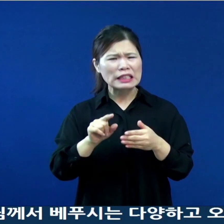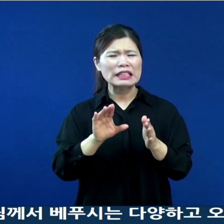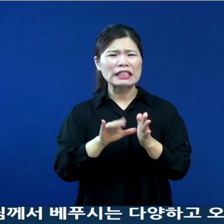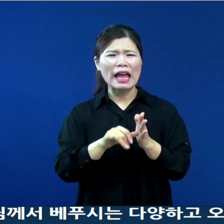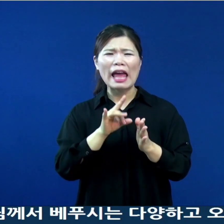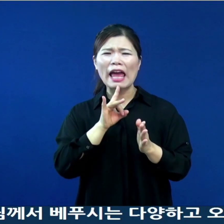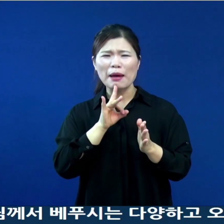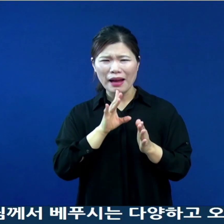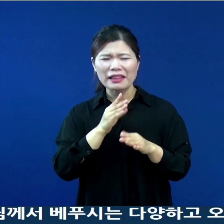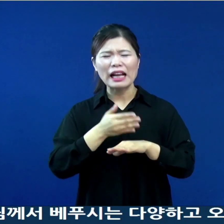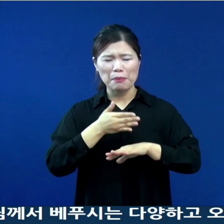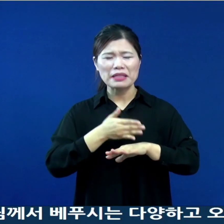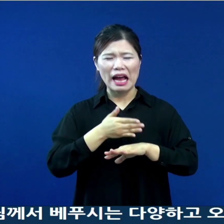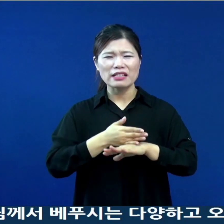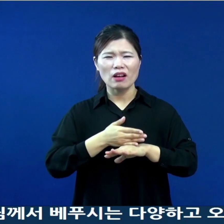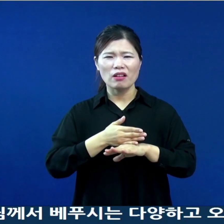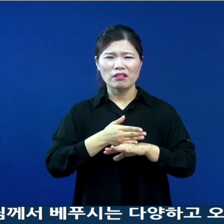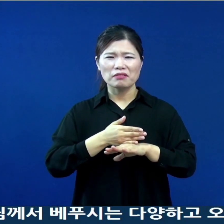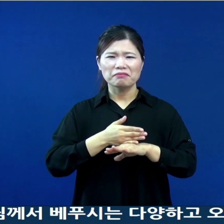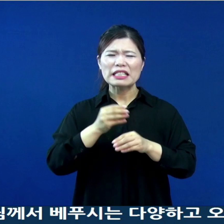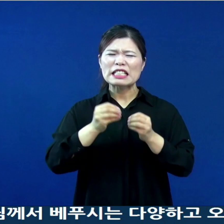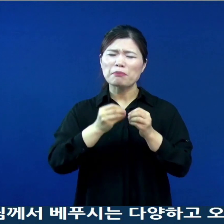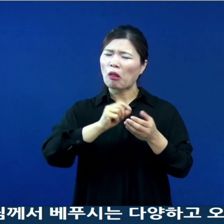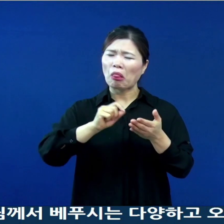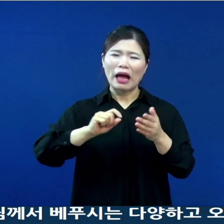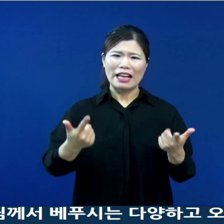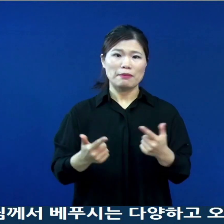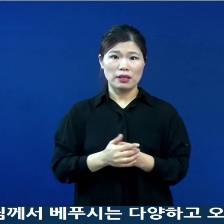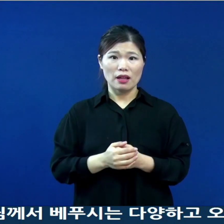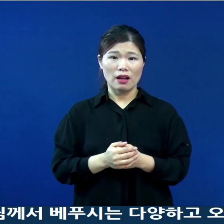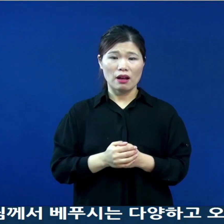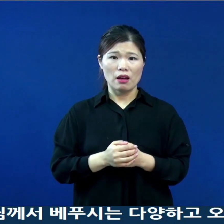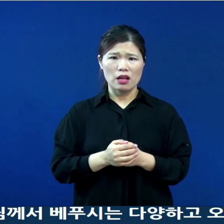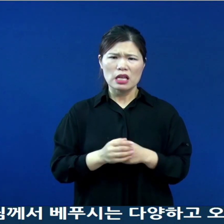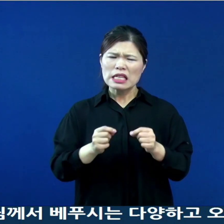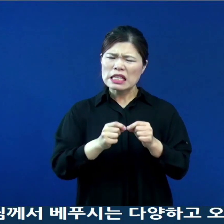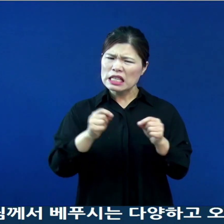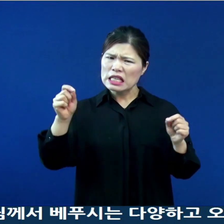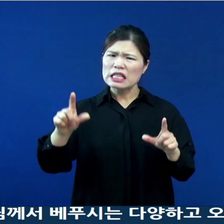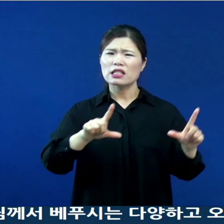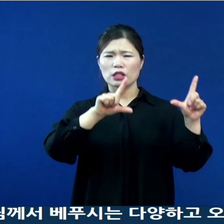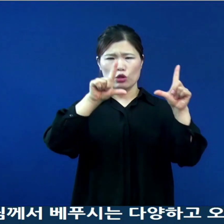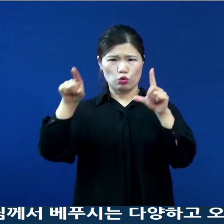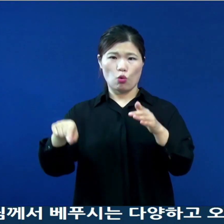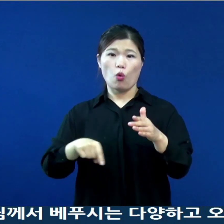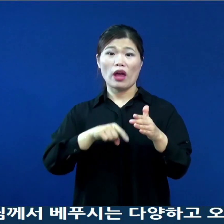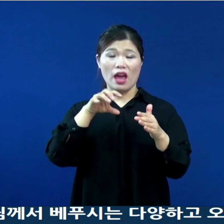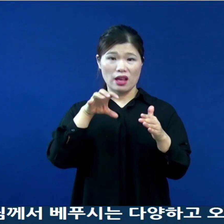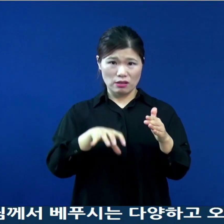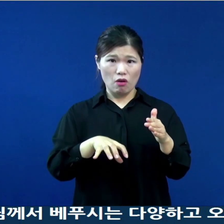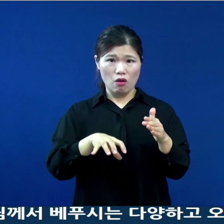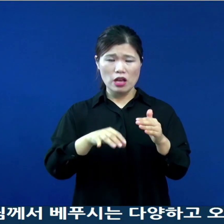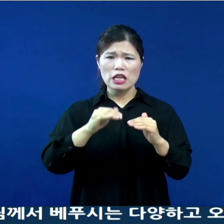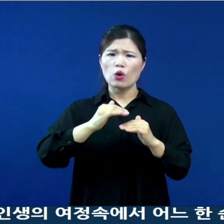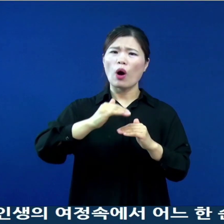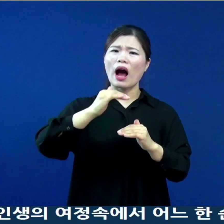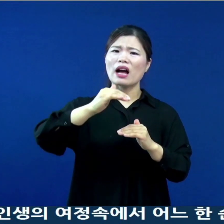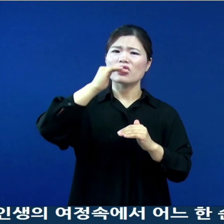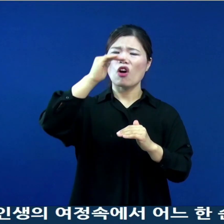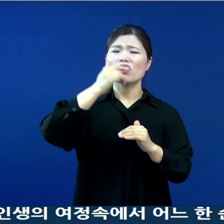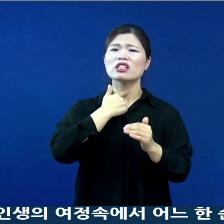감사해서 노래하는 노래가 아니라 그의 긴 여정의 그 과정을